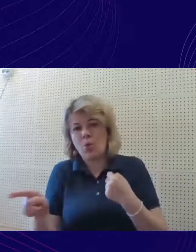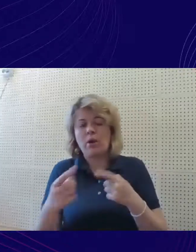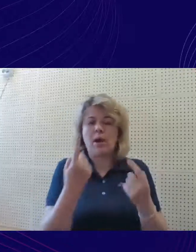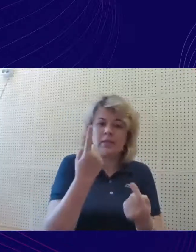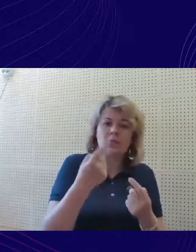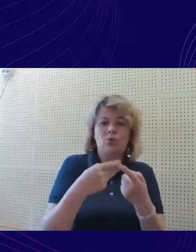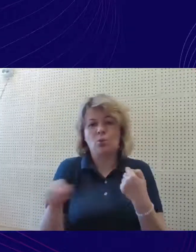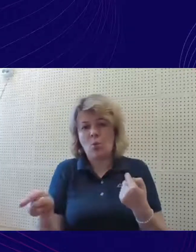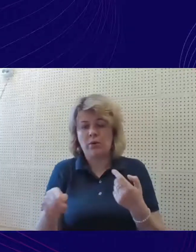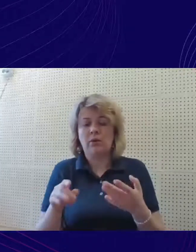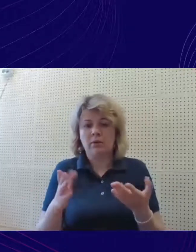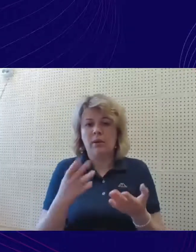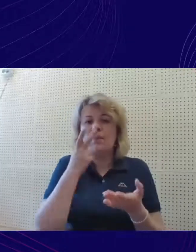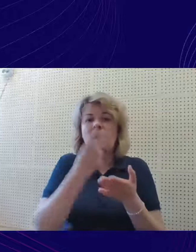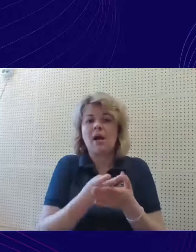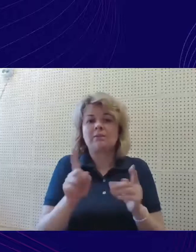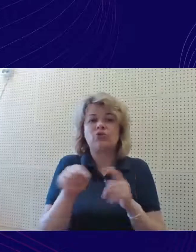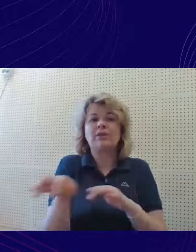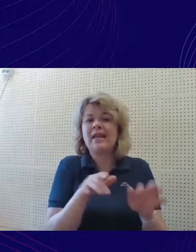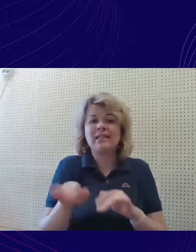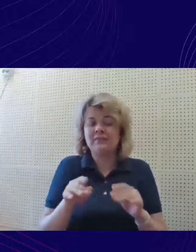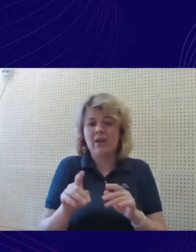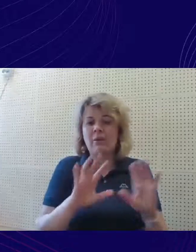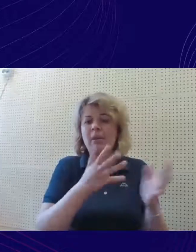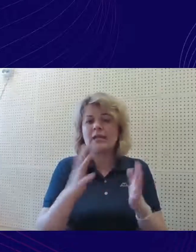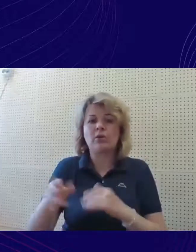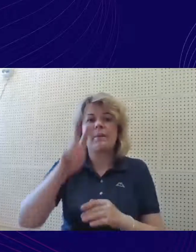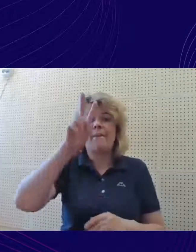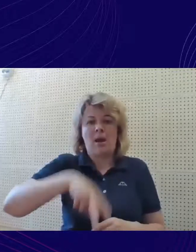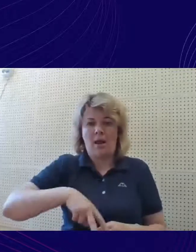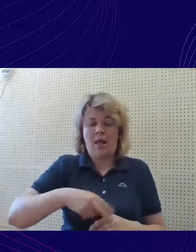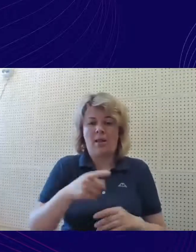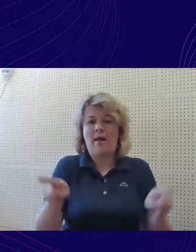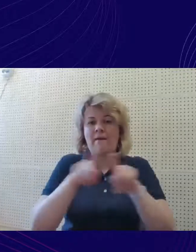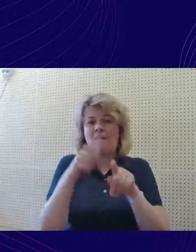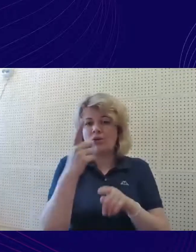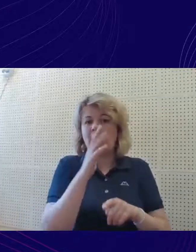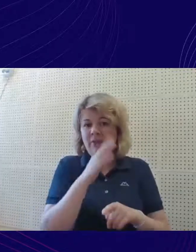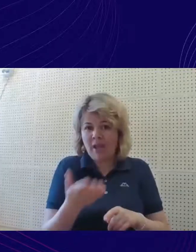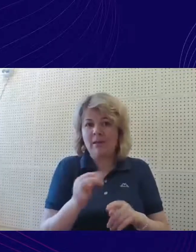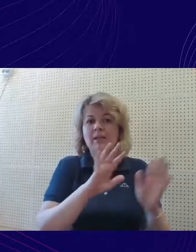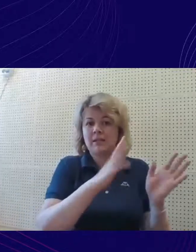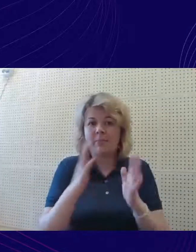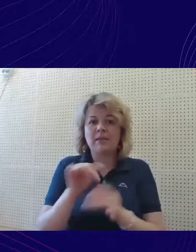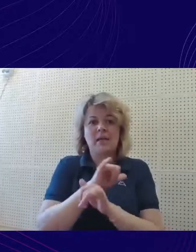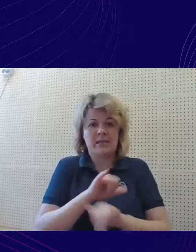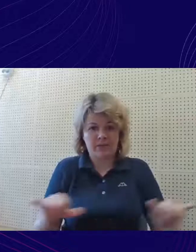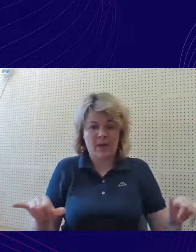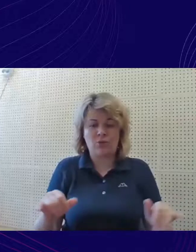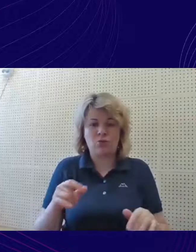происходит параллельно, одновременно, и события развиваются и там, и там. Иногда это может